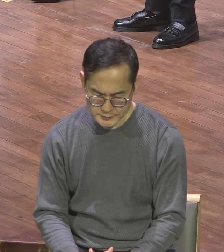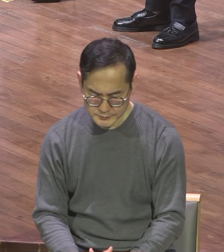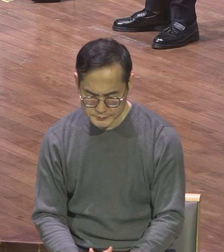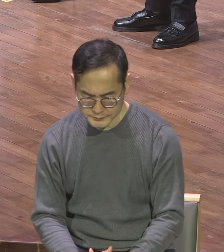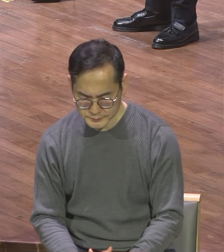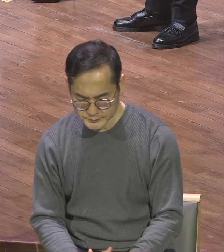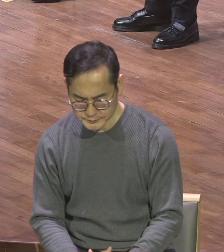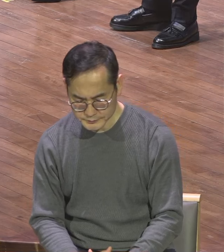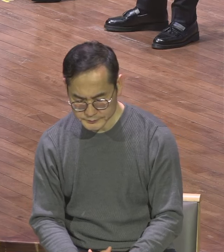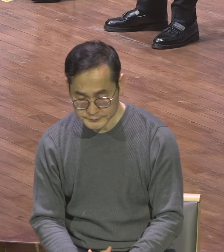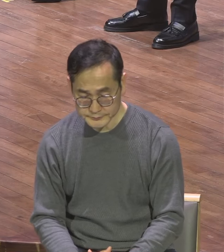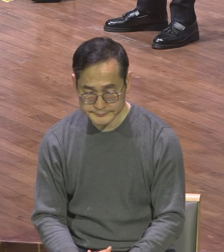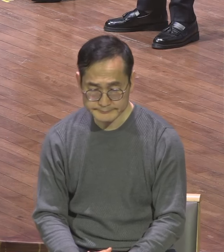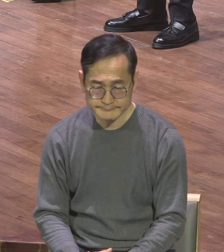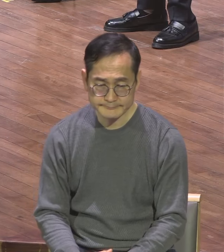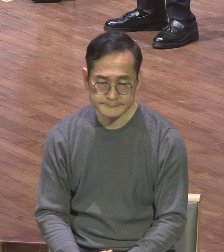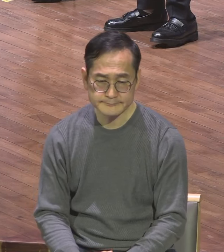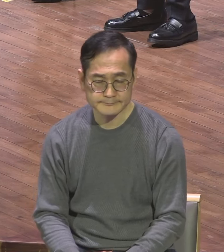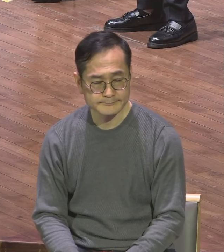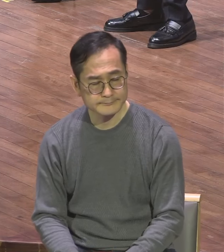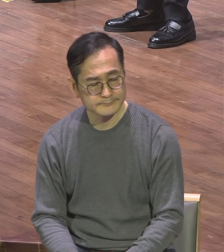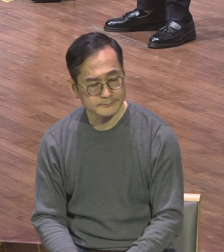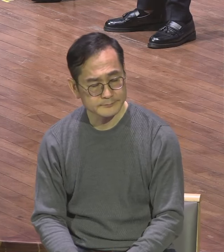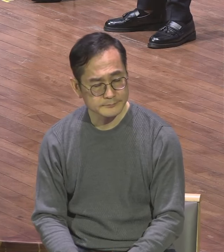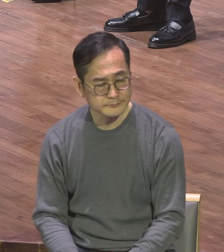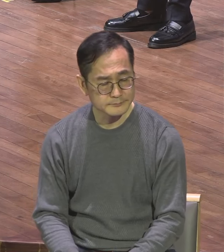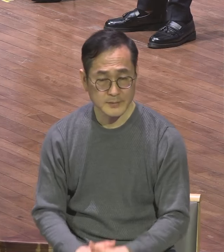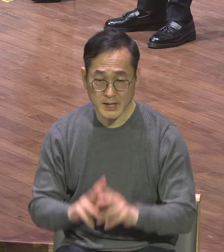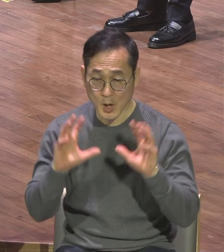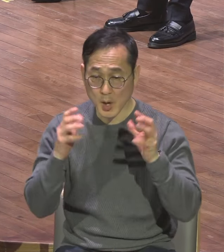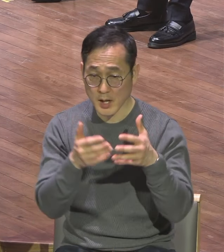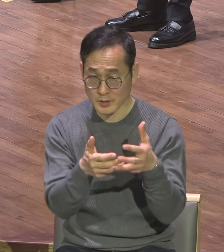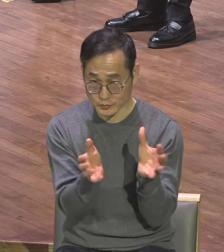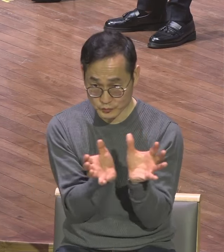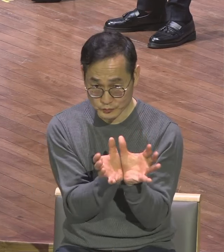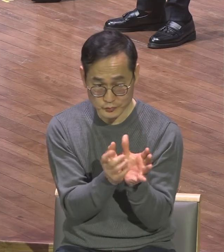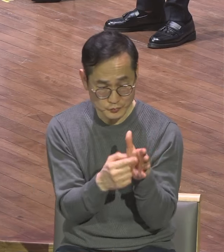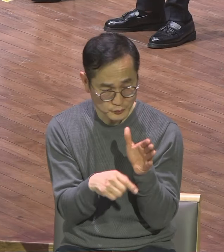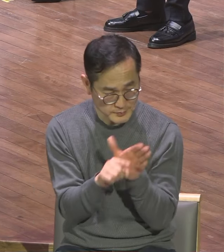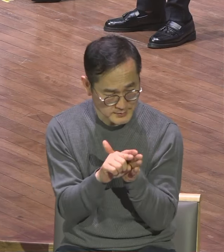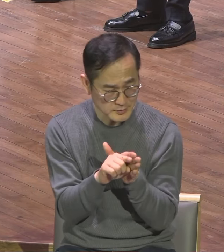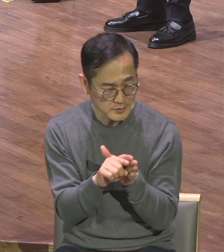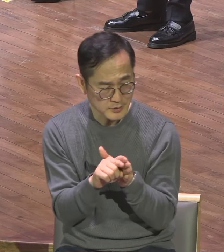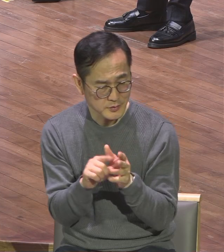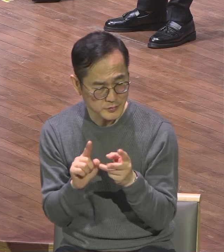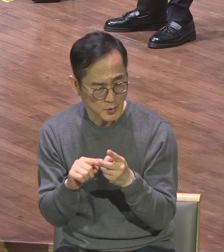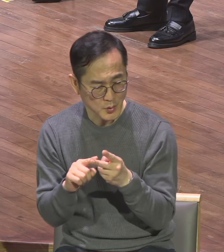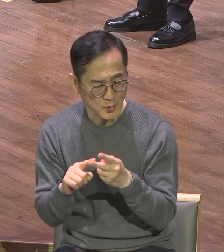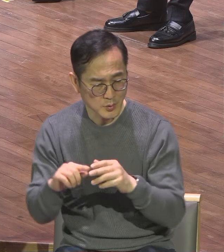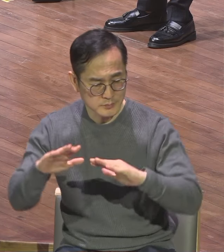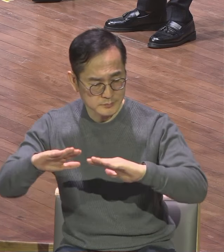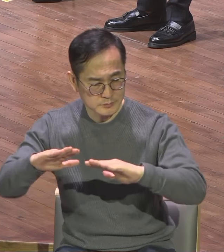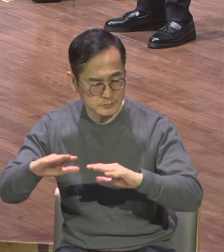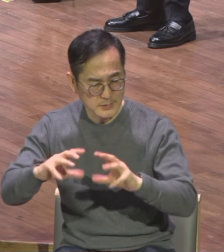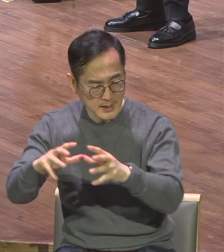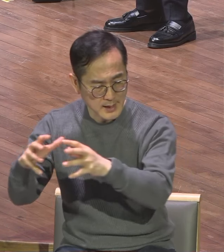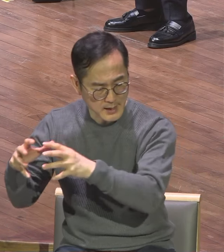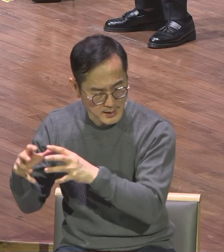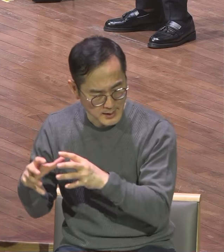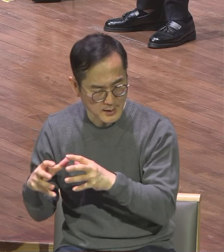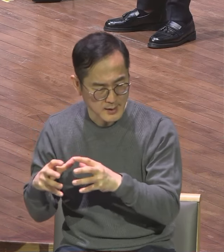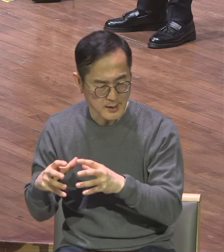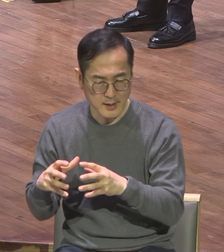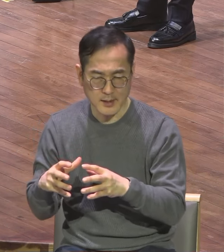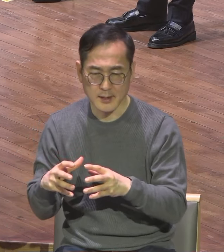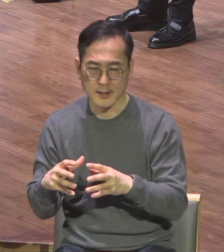번째 기도 제목입니다. 오늘 기관복으로 한 영화국을 위해서 오직 전도와 선교를 위해 대륙별 원팀 원리스를 이루게 하여 주옵소서. 그리고